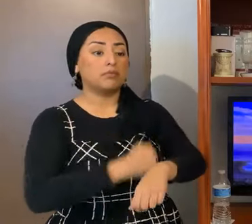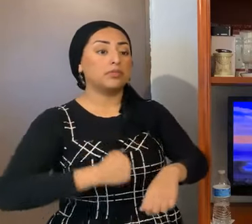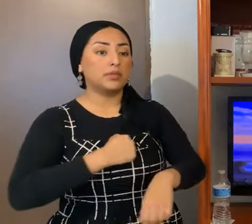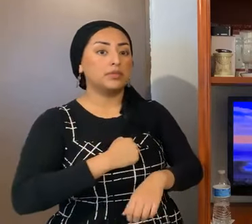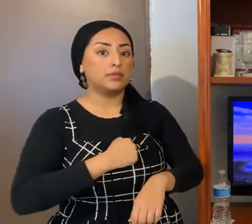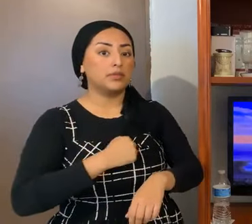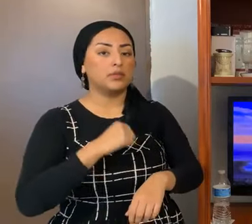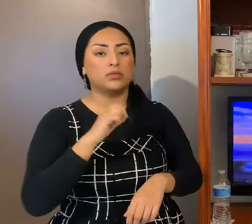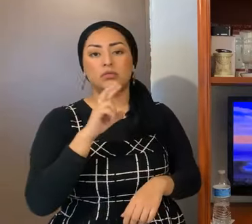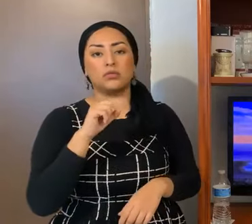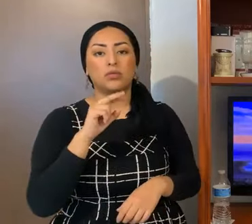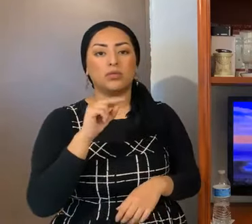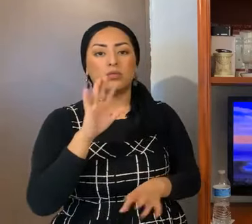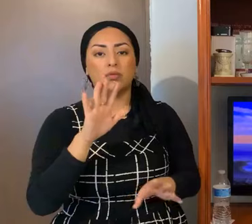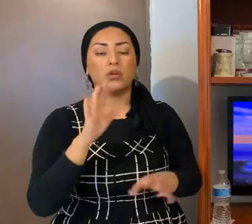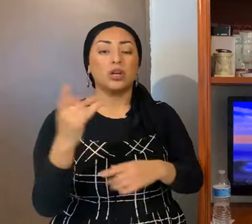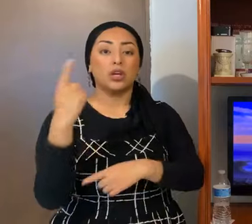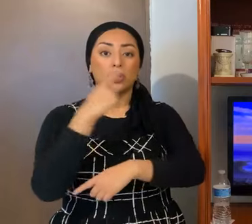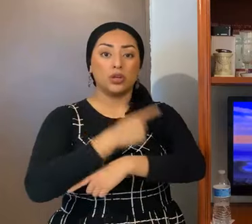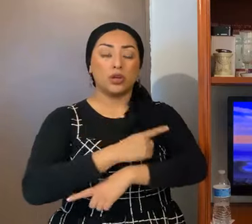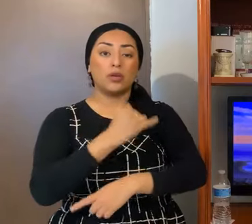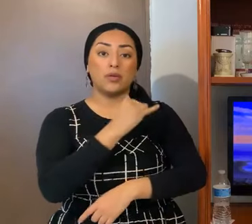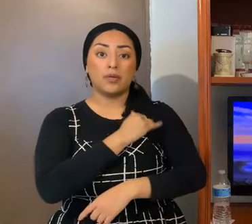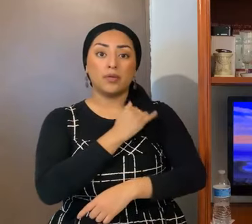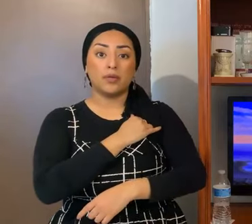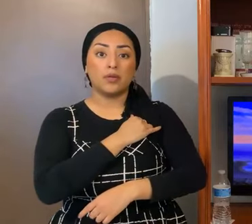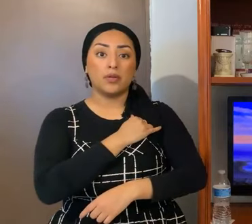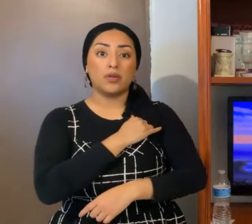No. Yom Kippur sirve para